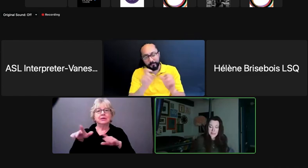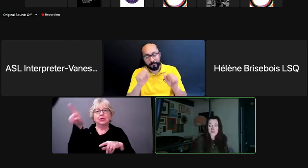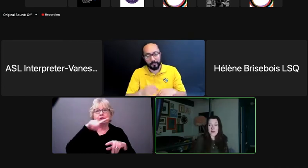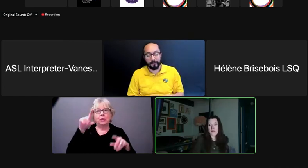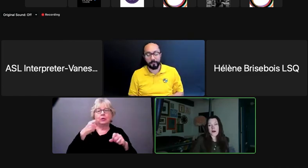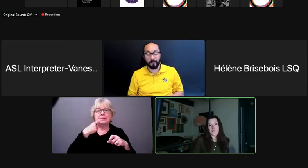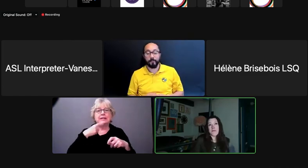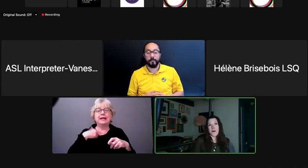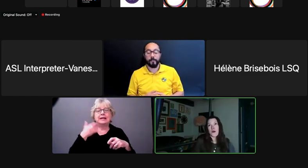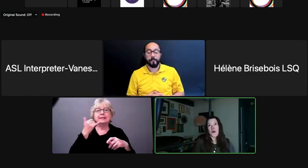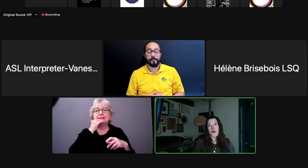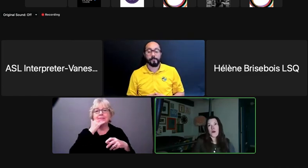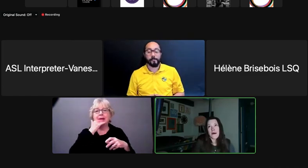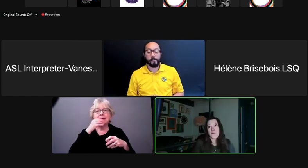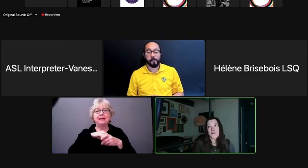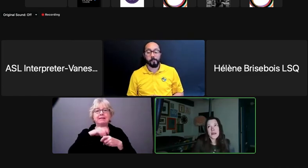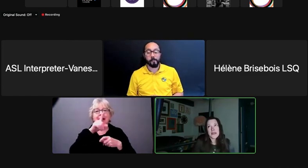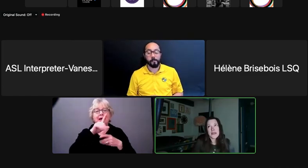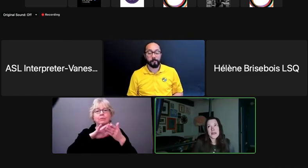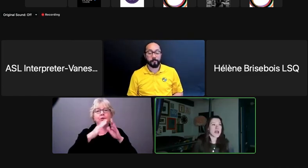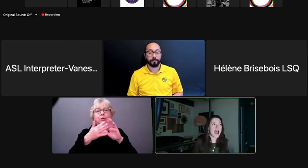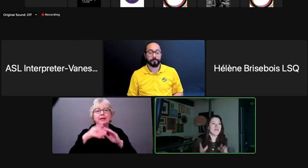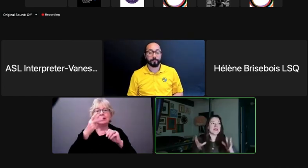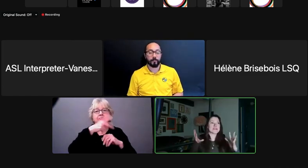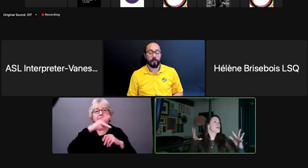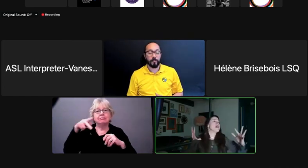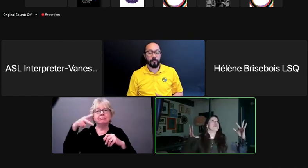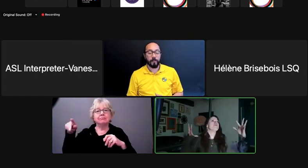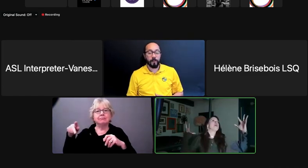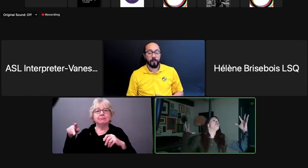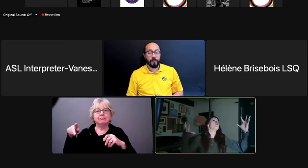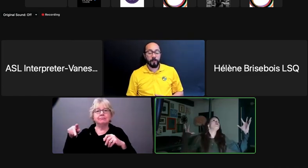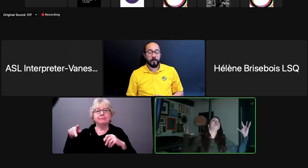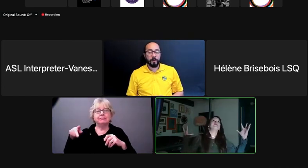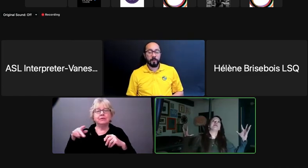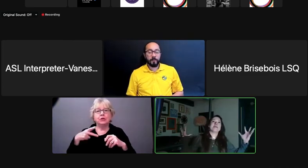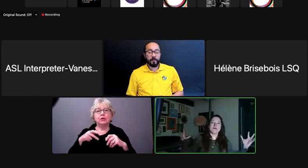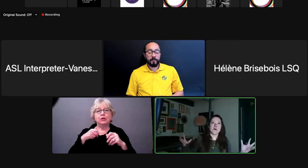passe dans la communauté et selon mon expérience